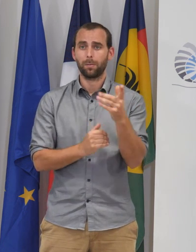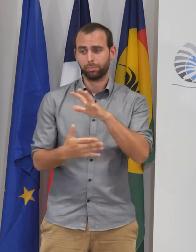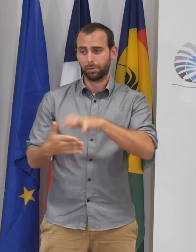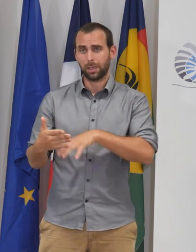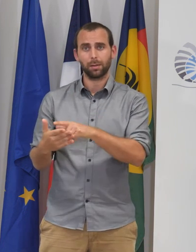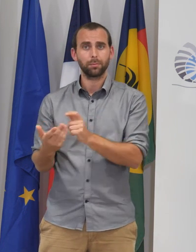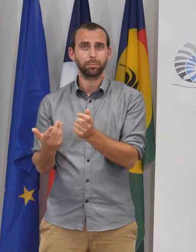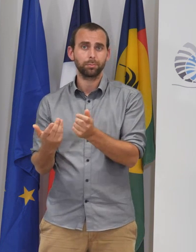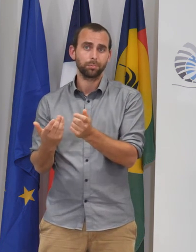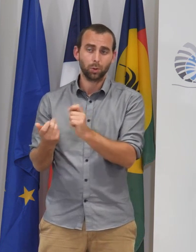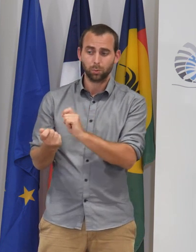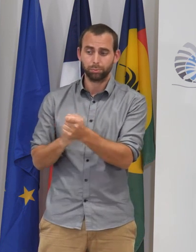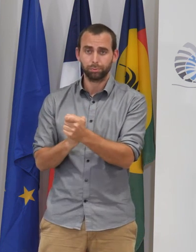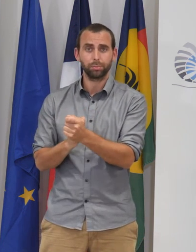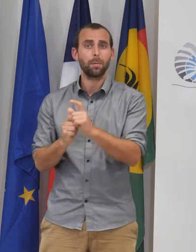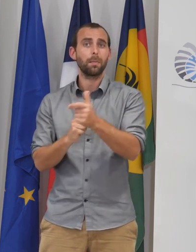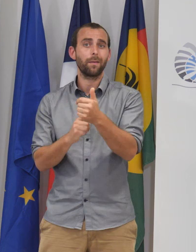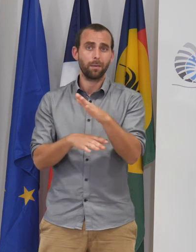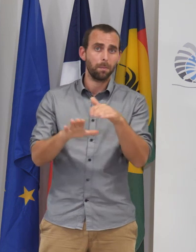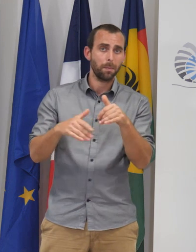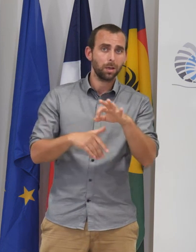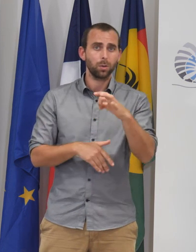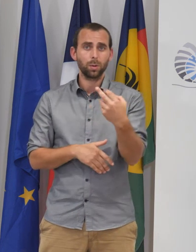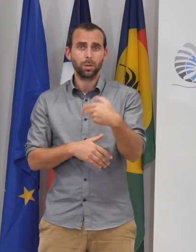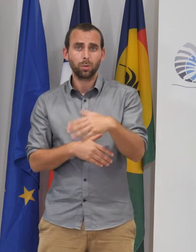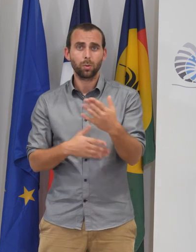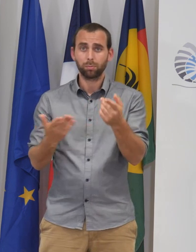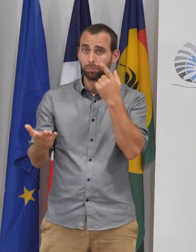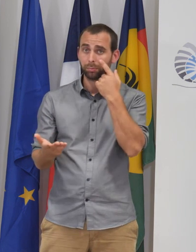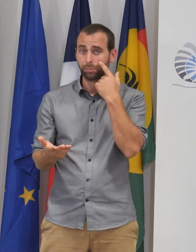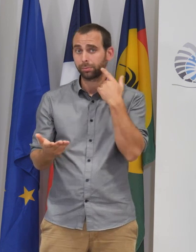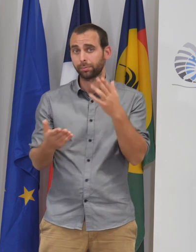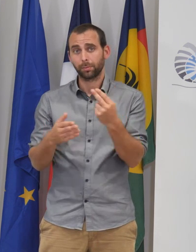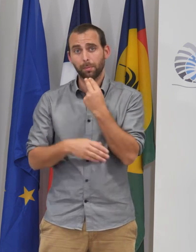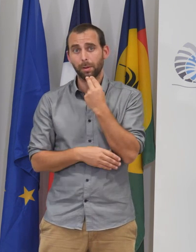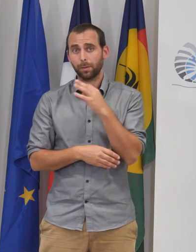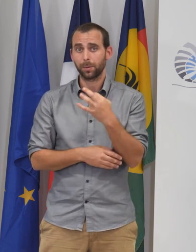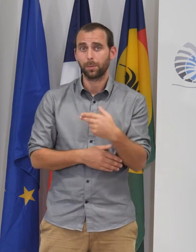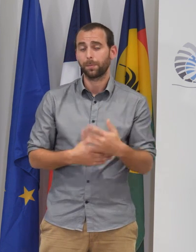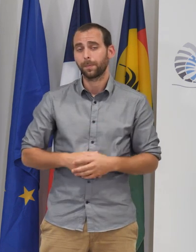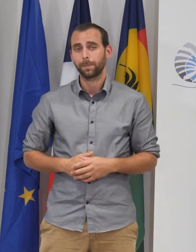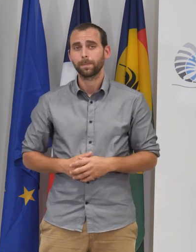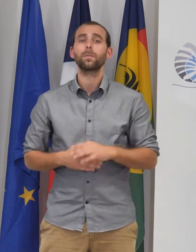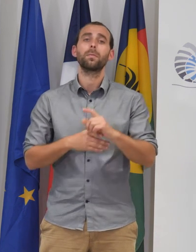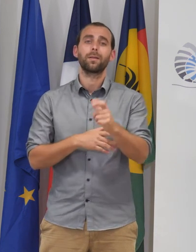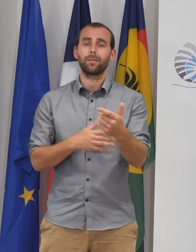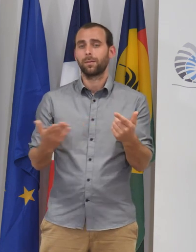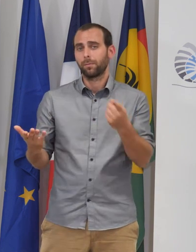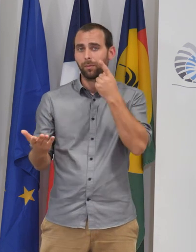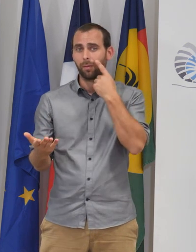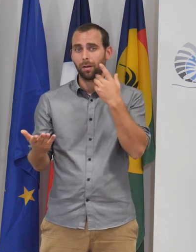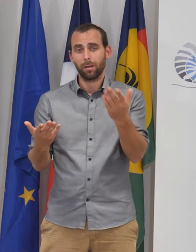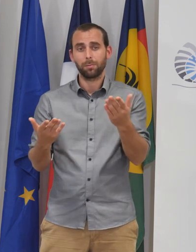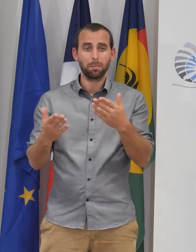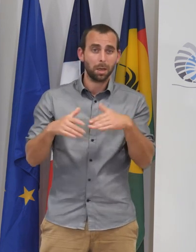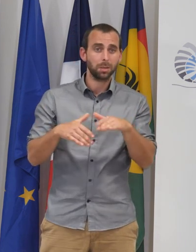modification de l'arrêté. L'efficacité de cette modification que je vous ai annoncée, c'est de voir éventuellement si c'est